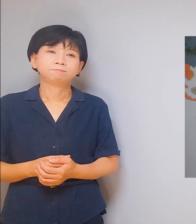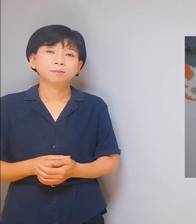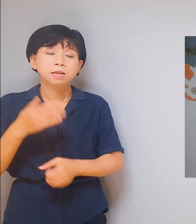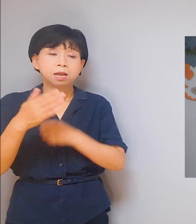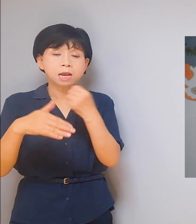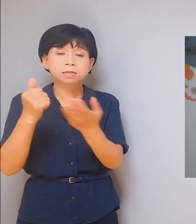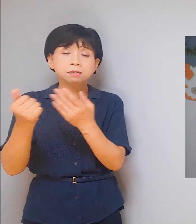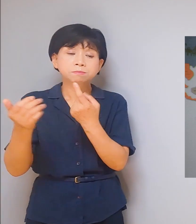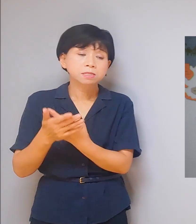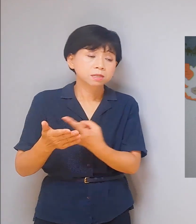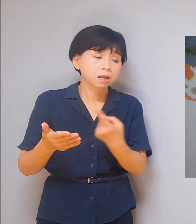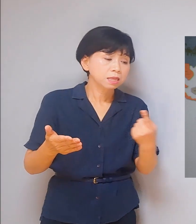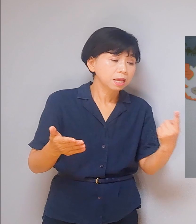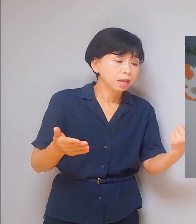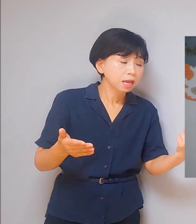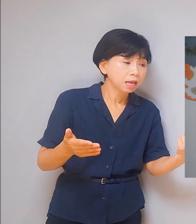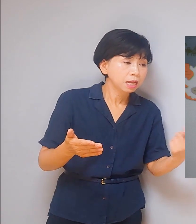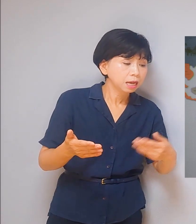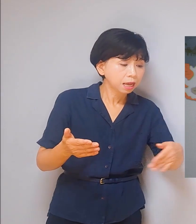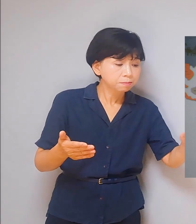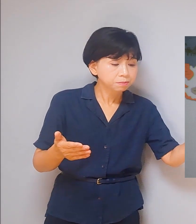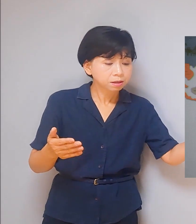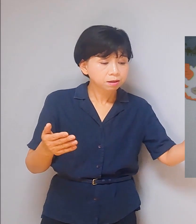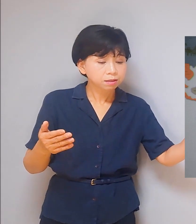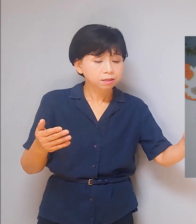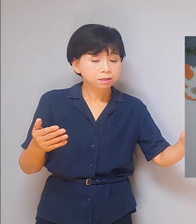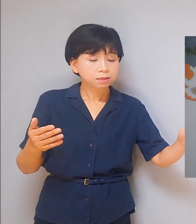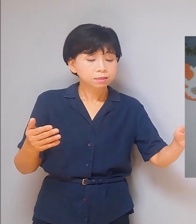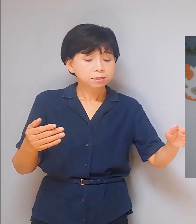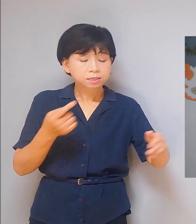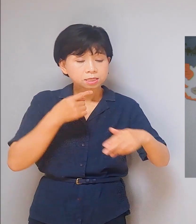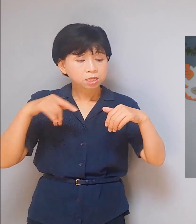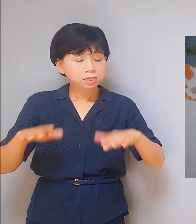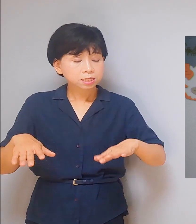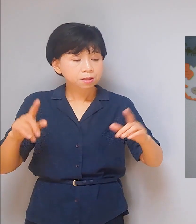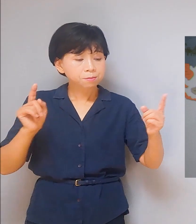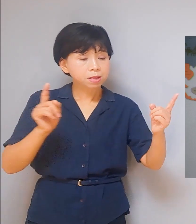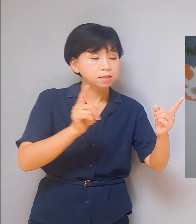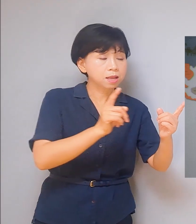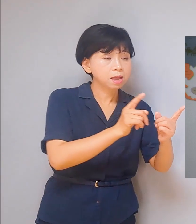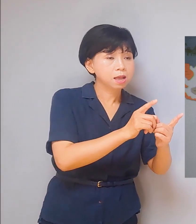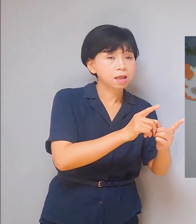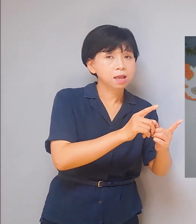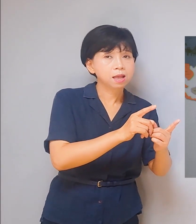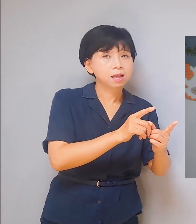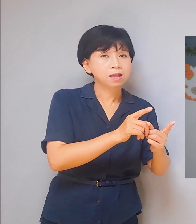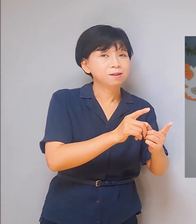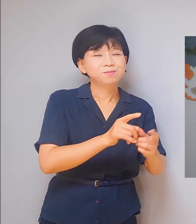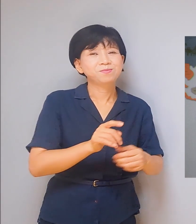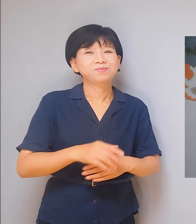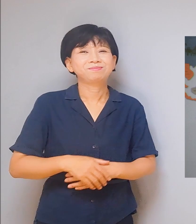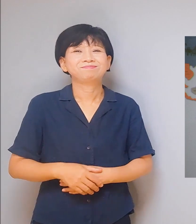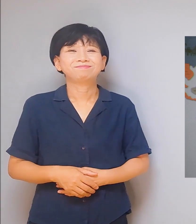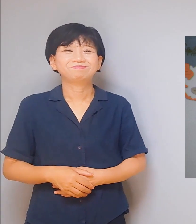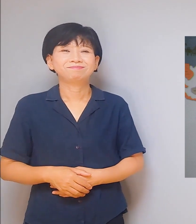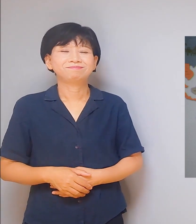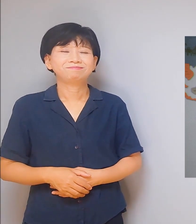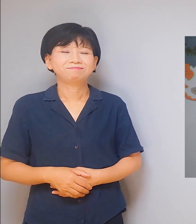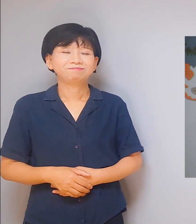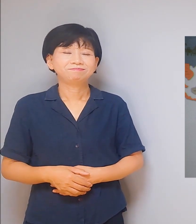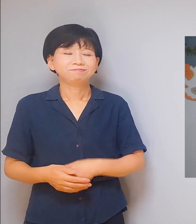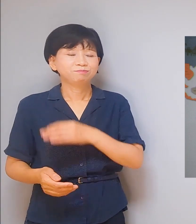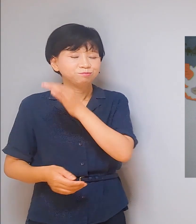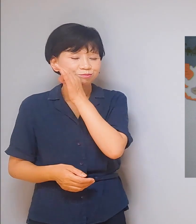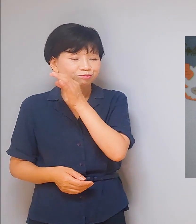말씀의 해석이 됩니다. 여러분, 충분히 과거가 있습니다. 부끄럽고 원망스럽기도 합니다. 그런데